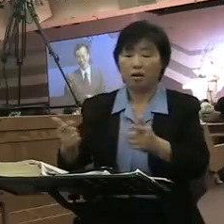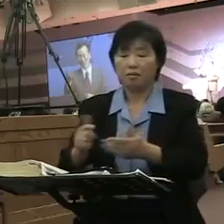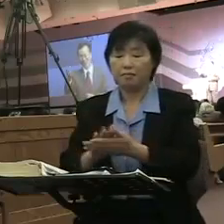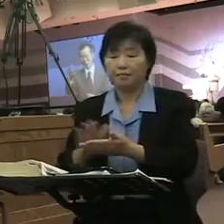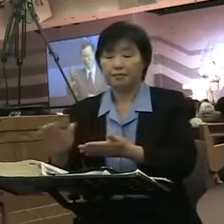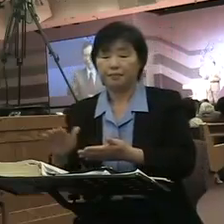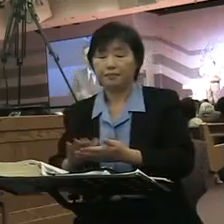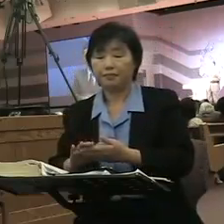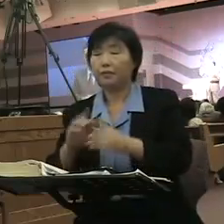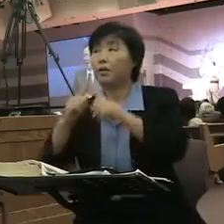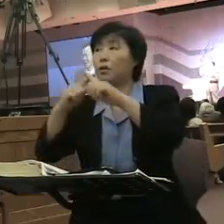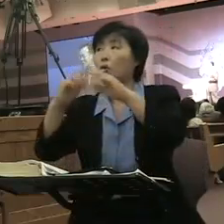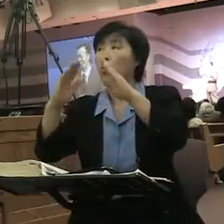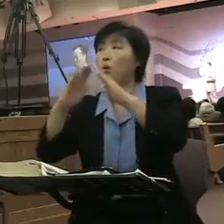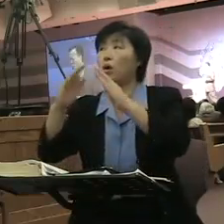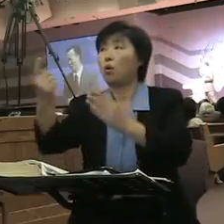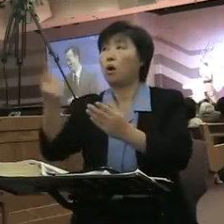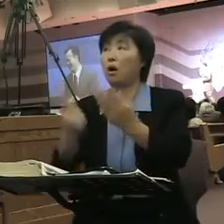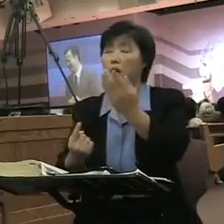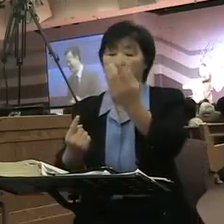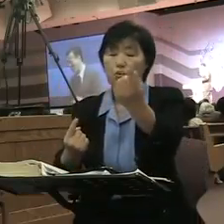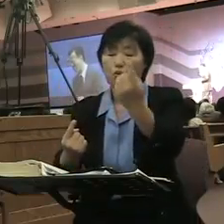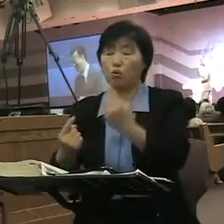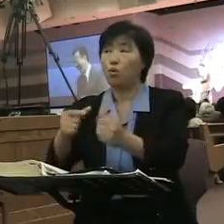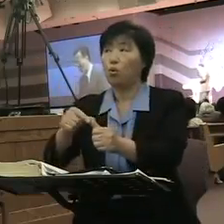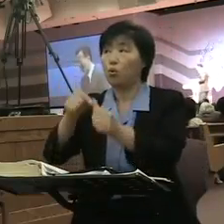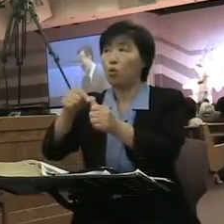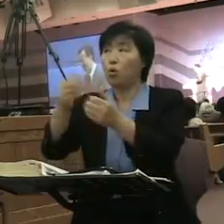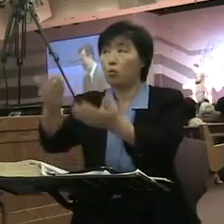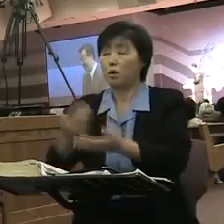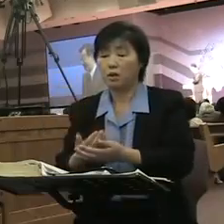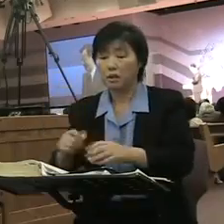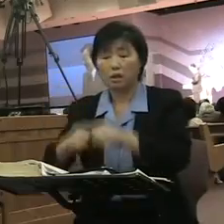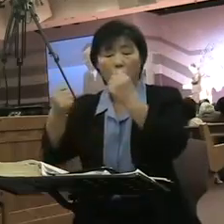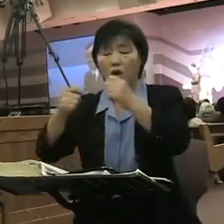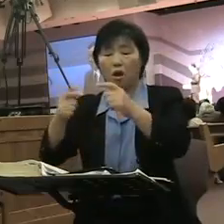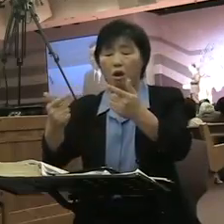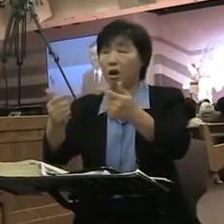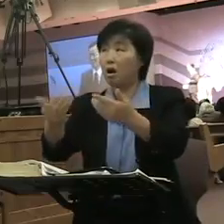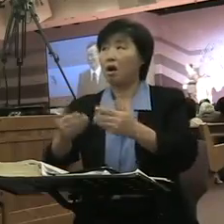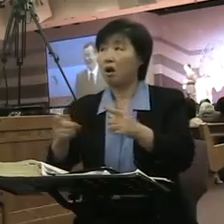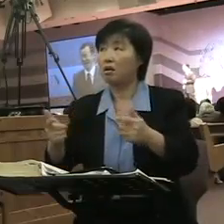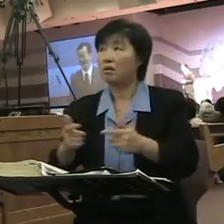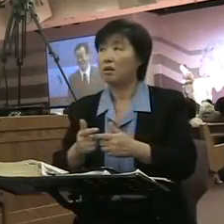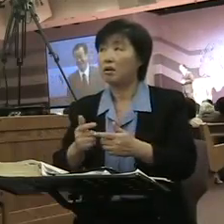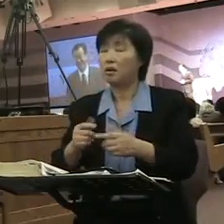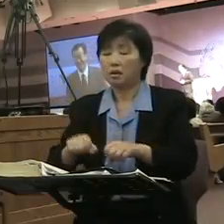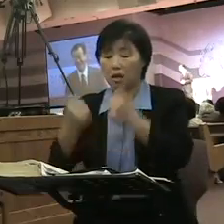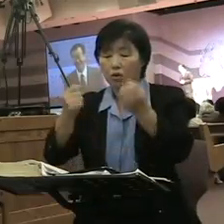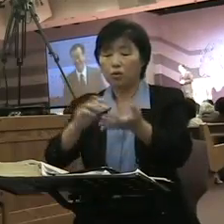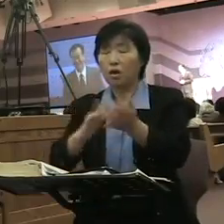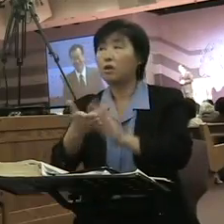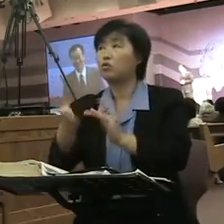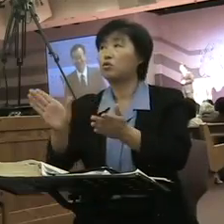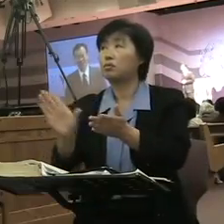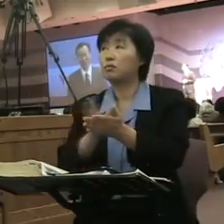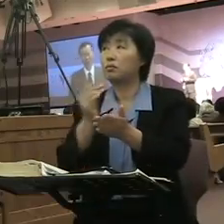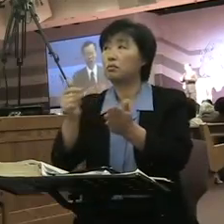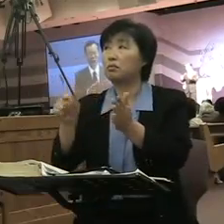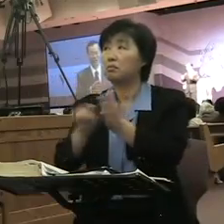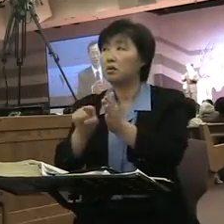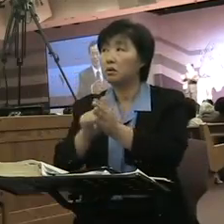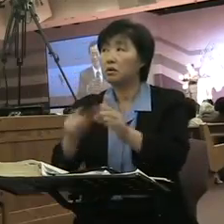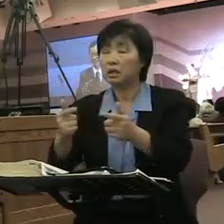여러분이 오늘 교회에 와 계신 것, 구원받았다는 것은 사고가 아닙니다. 사고로 예수님 믿은 게 아닙니다.